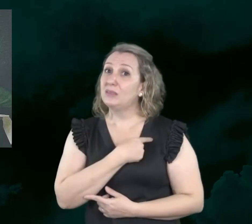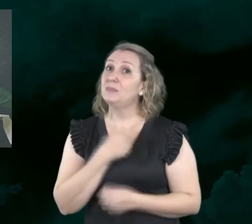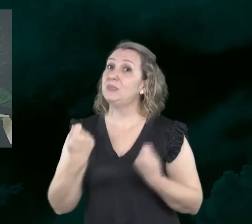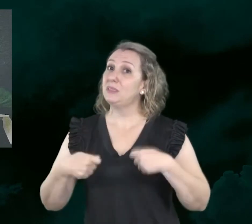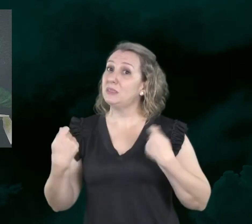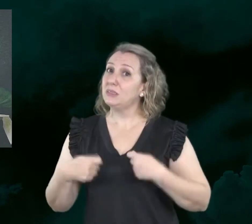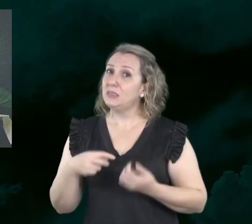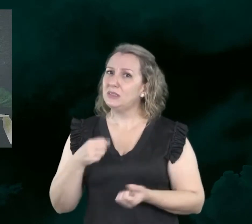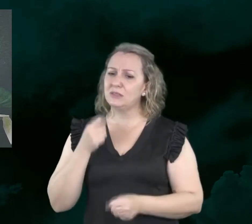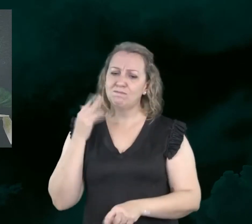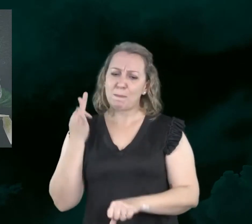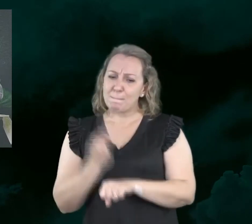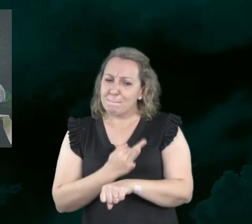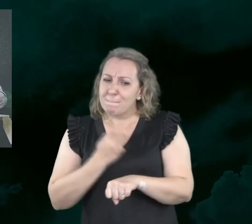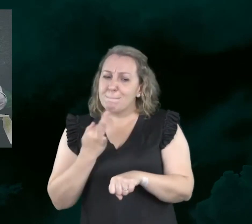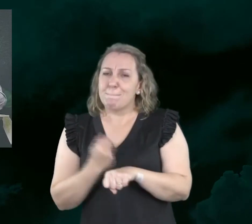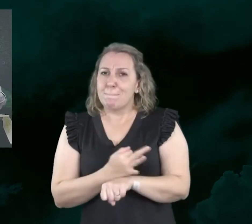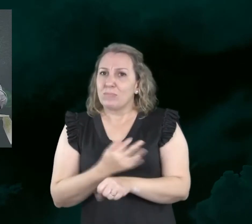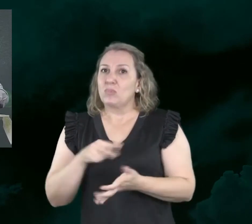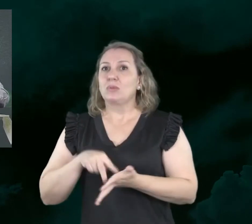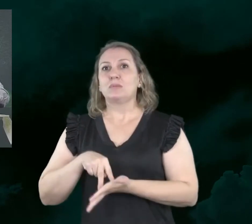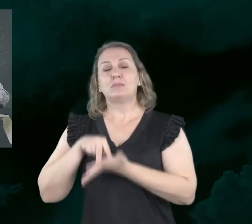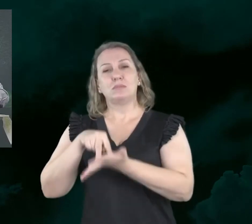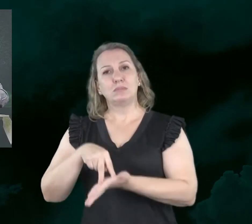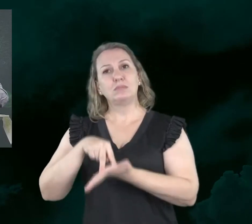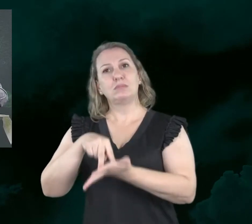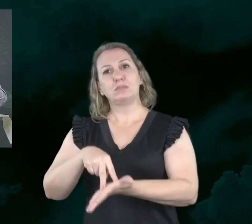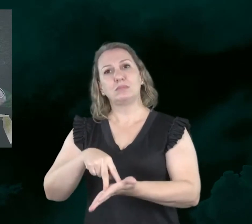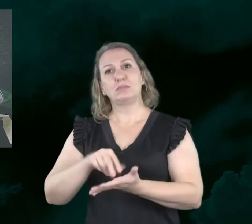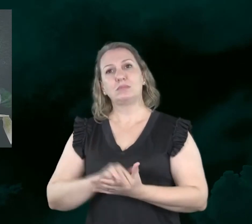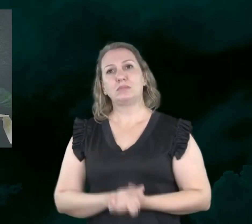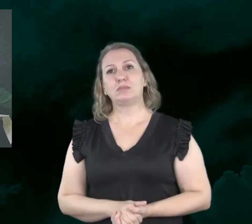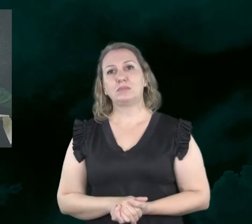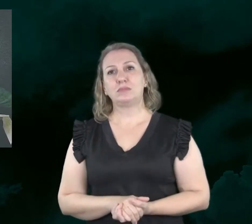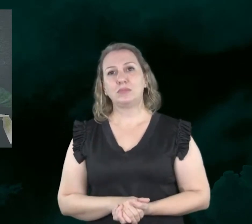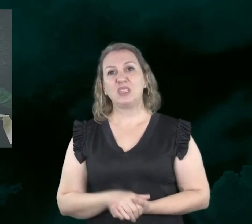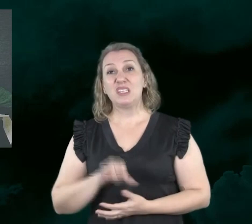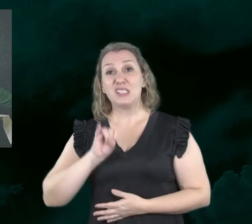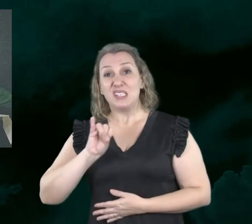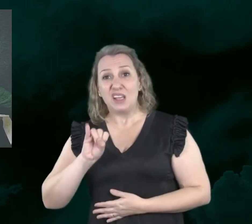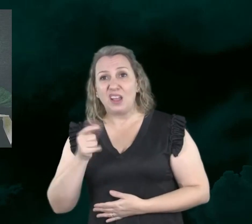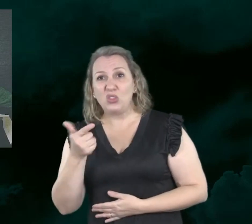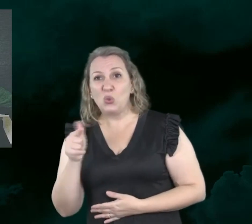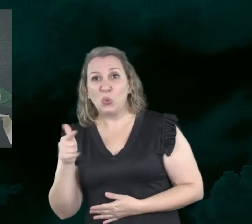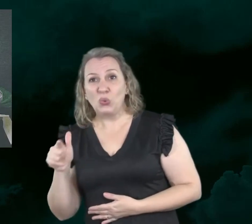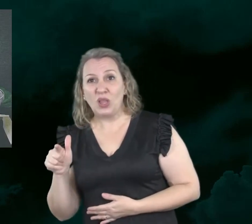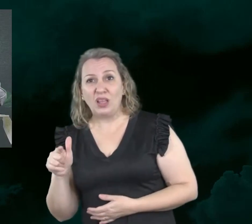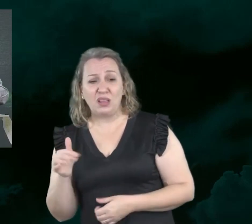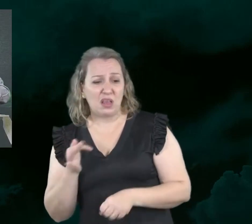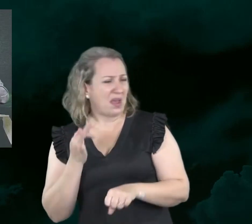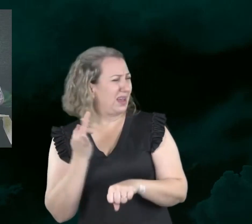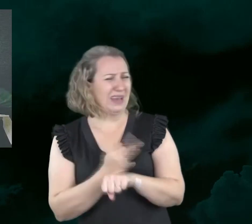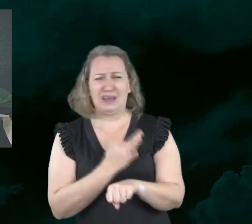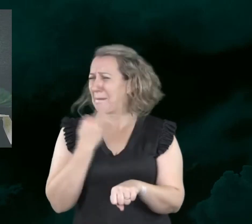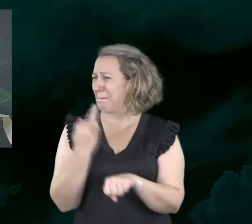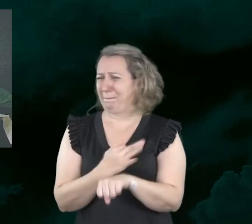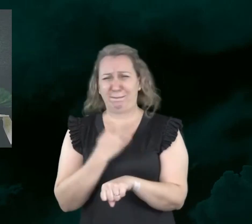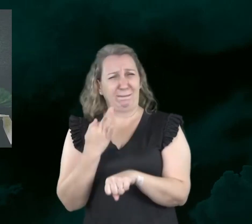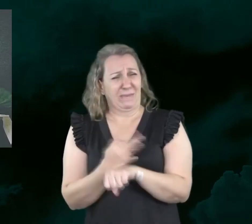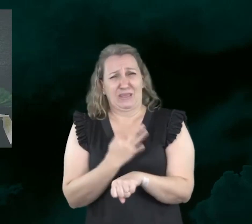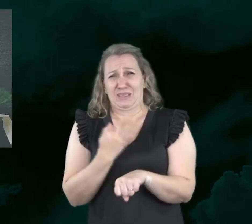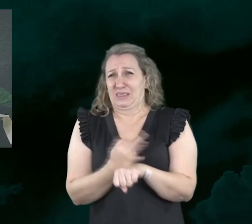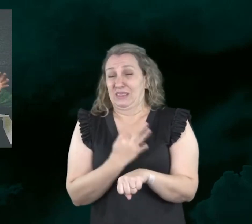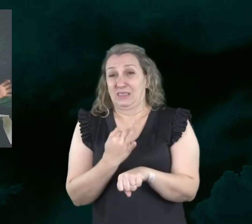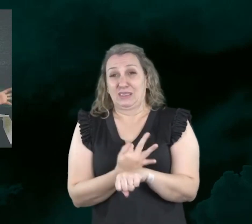perseverança. Sem a perseverança, quando vem uma situação difícil, uma tribulação mais forte,